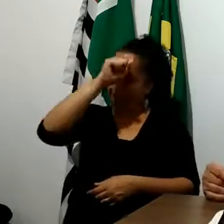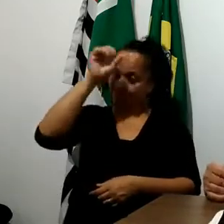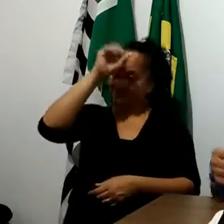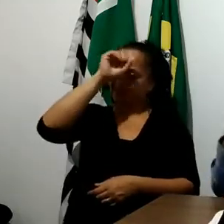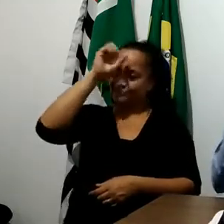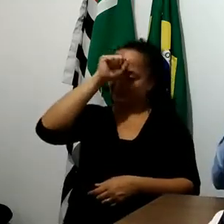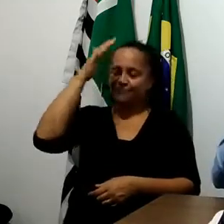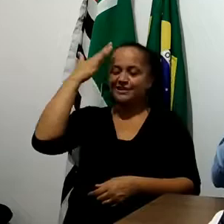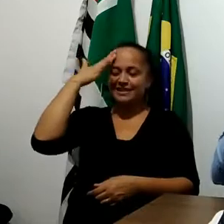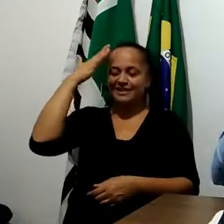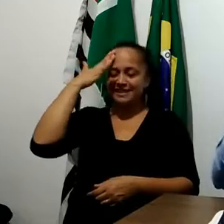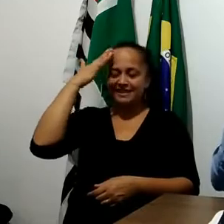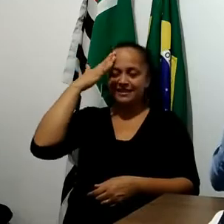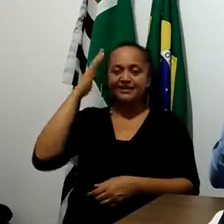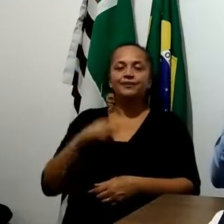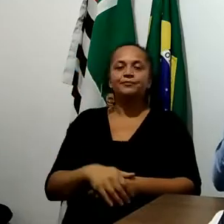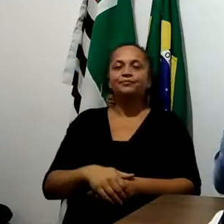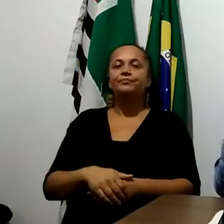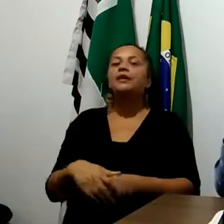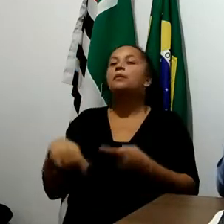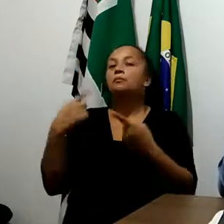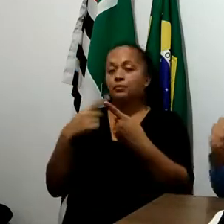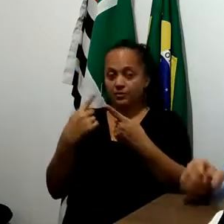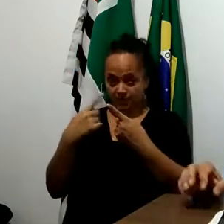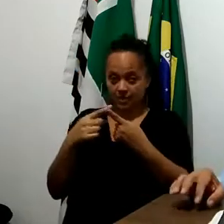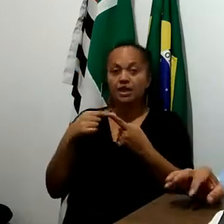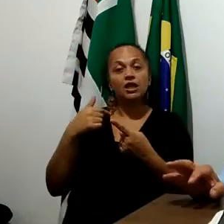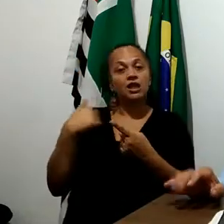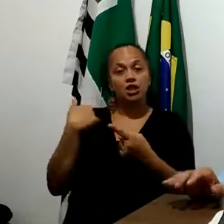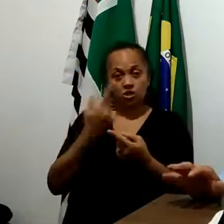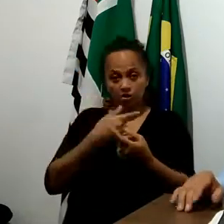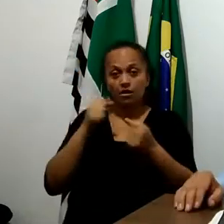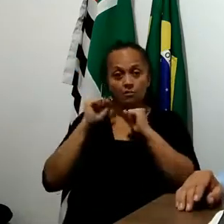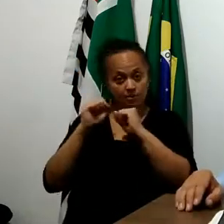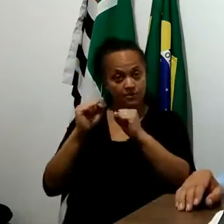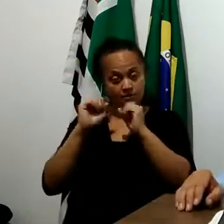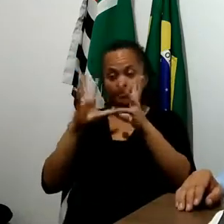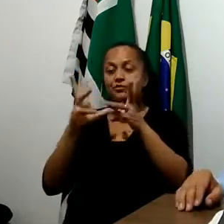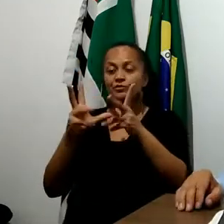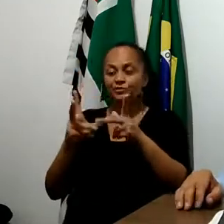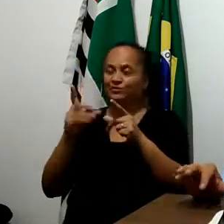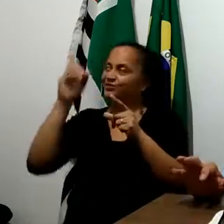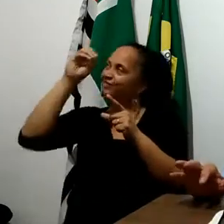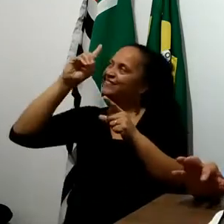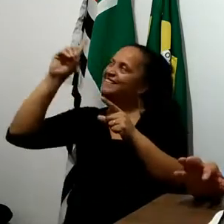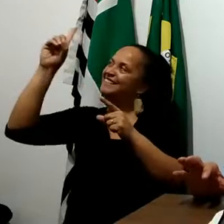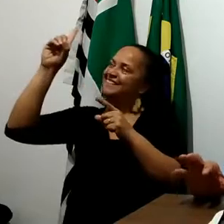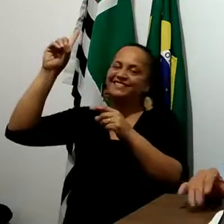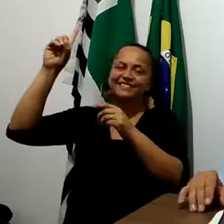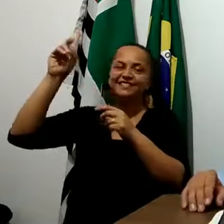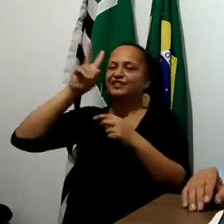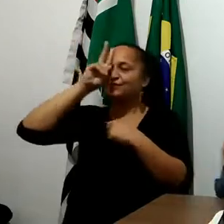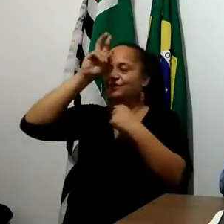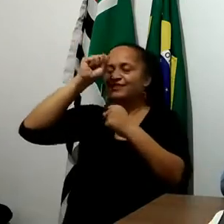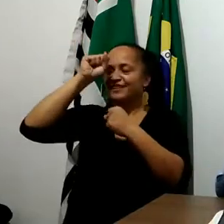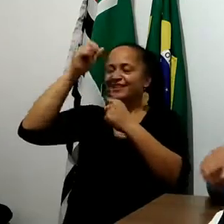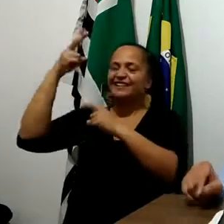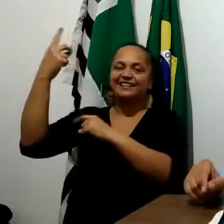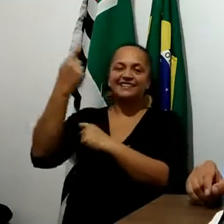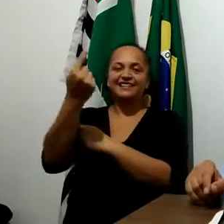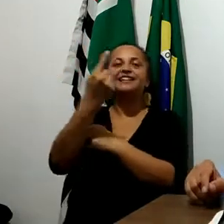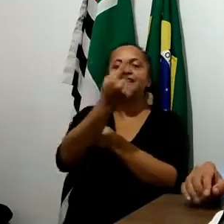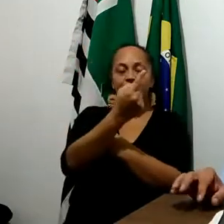fala: porque eu posso todas as coisas naquele que me fortalece. Você também pode. Você também pode. Você